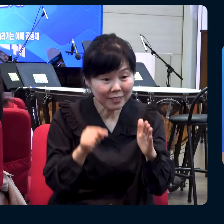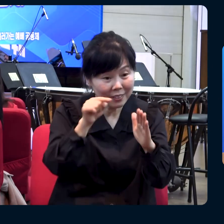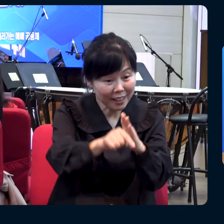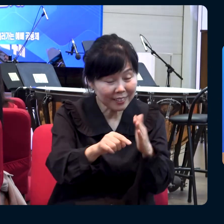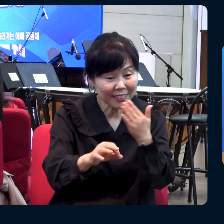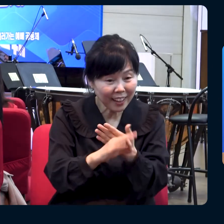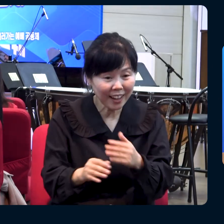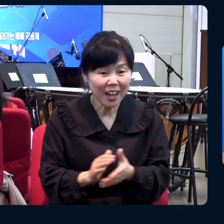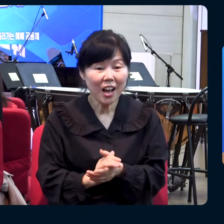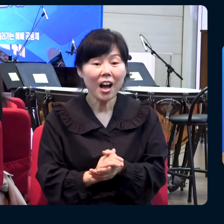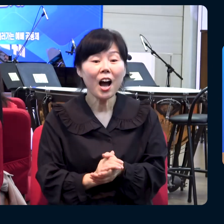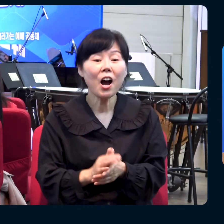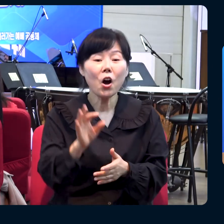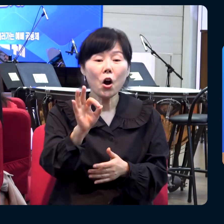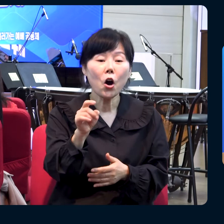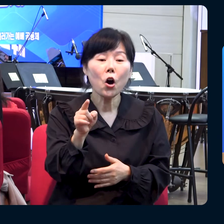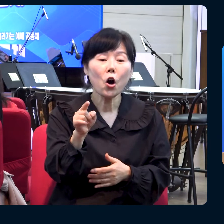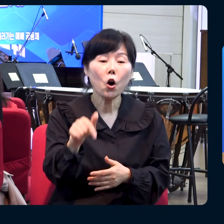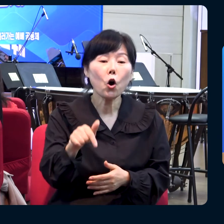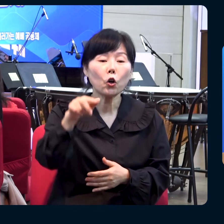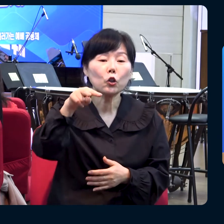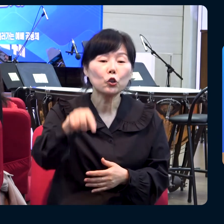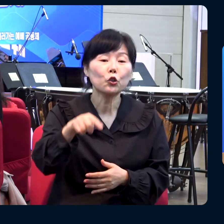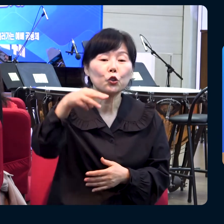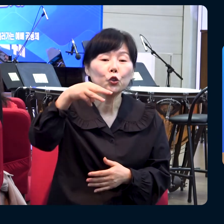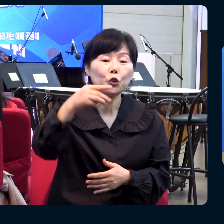제가 태어날 때 우리 부모님은 부산에 살고 계셨습니다.